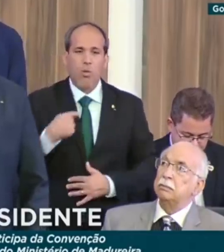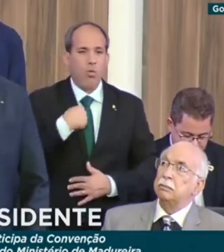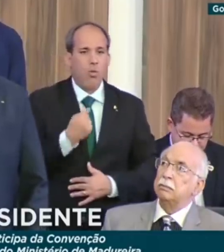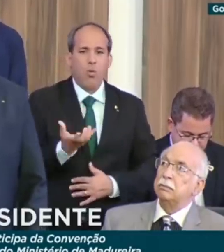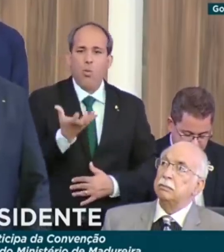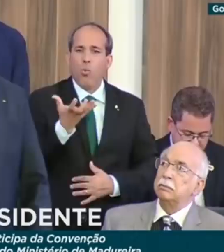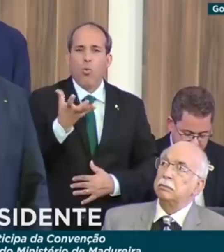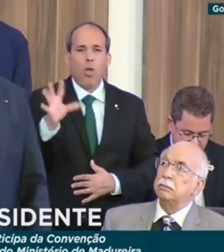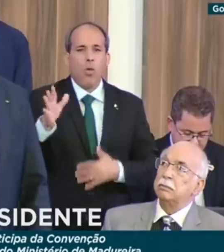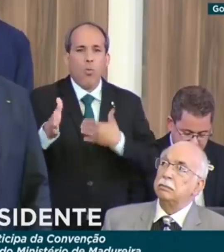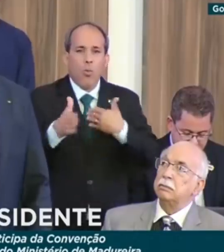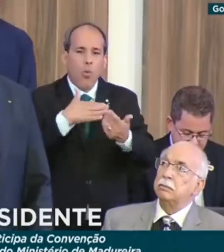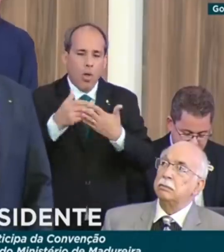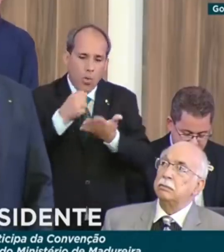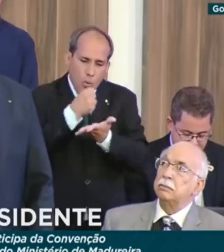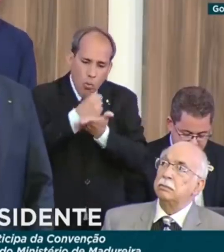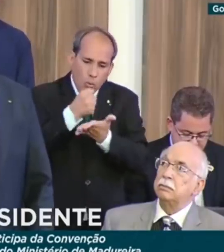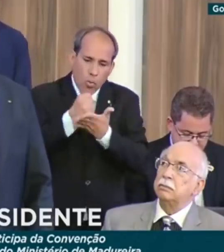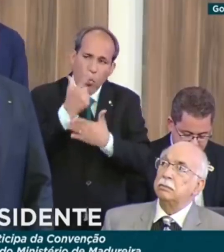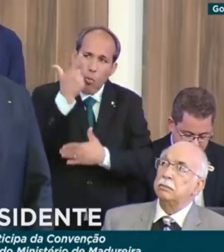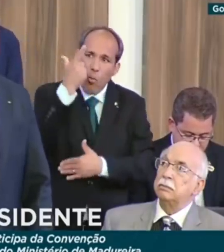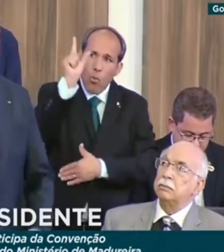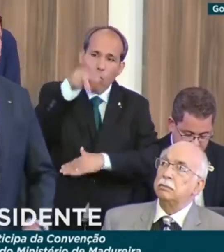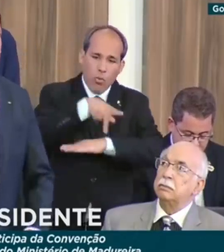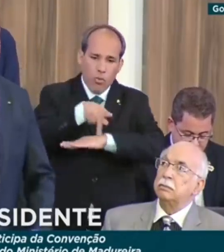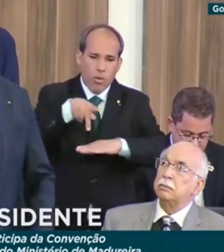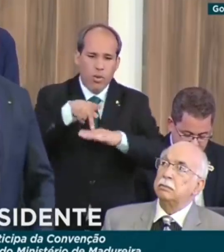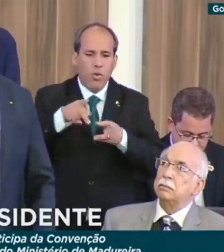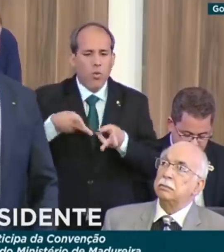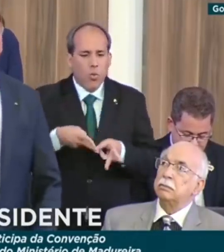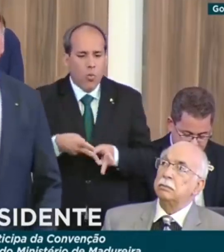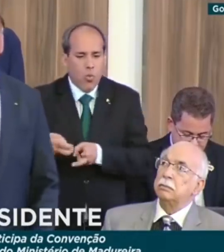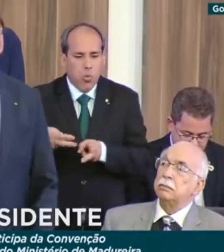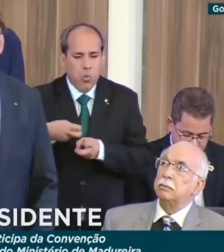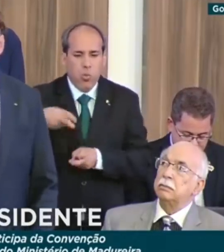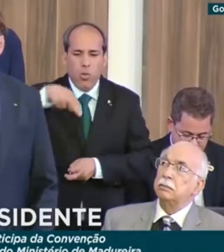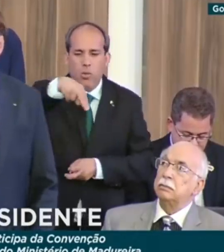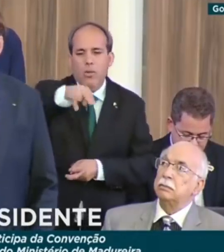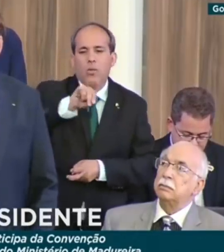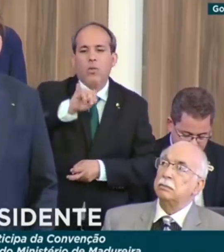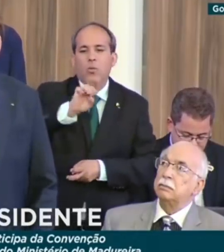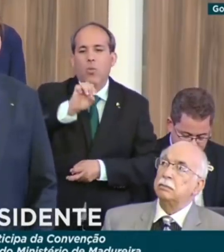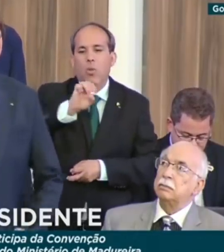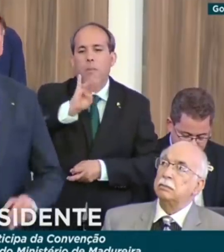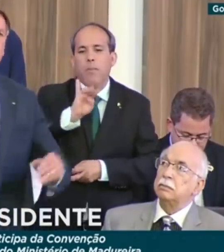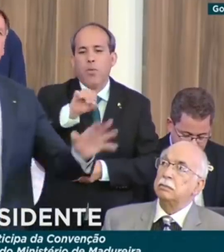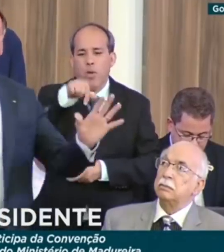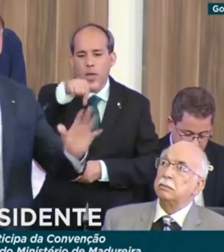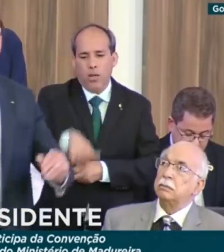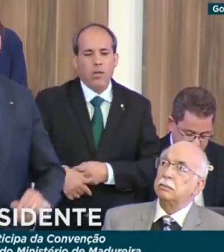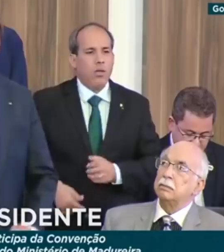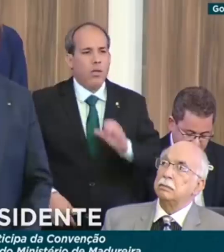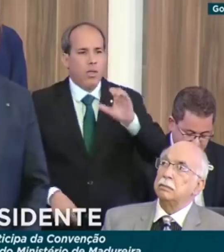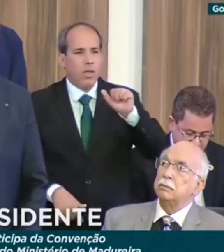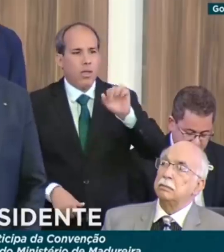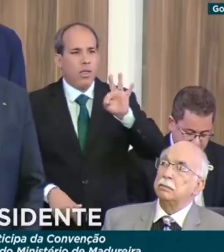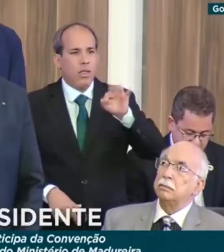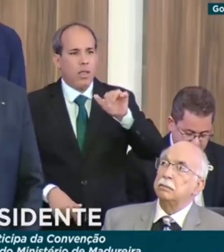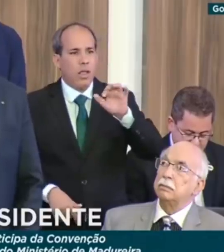qualquer contrato com outro país para explorar nióbio em nossa pátria. Catalão foi